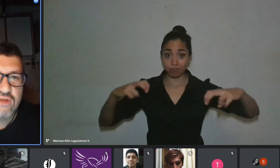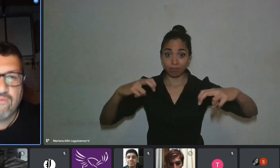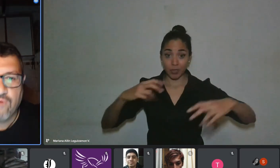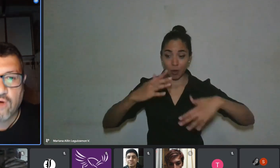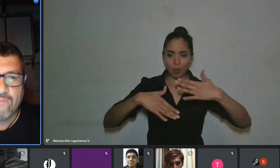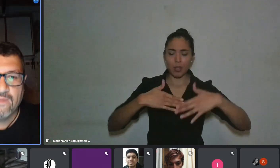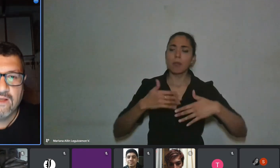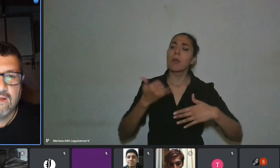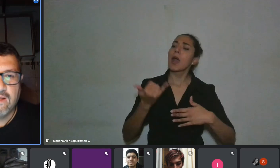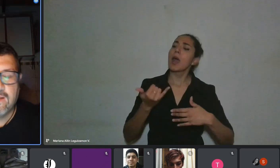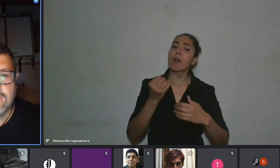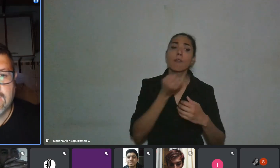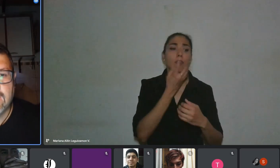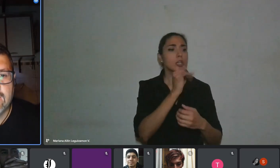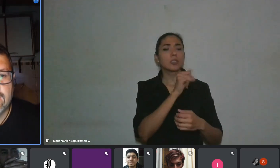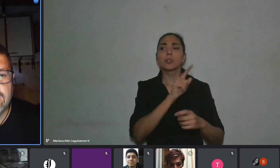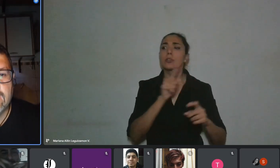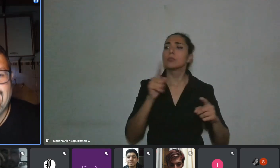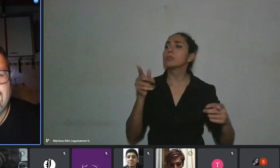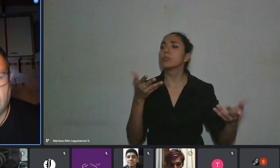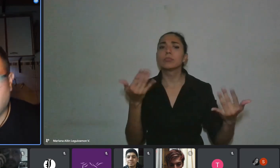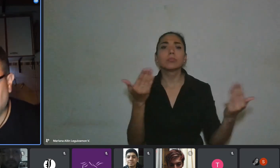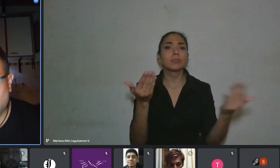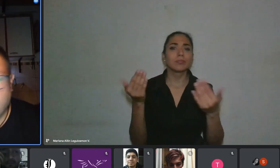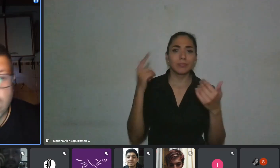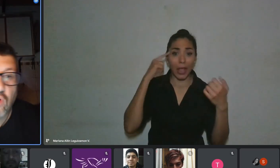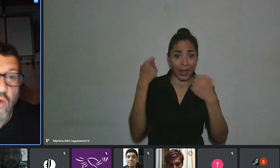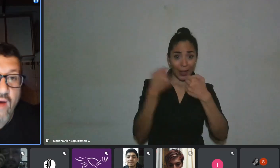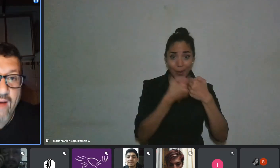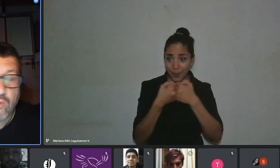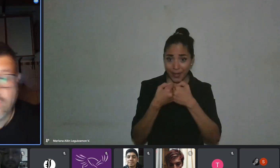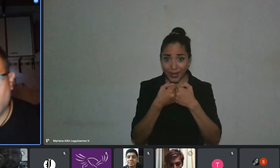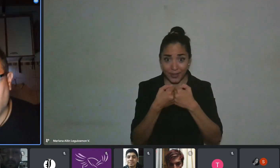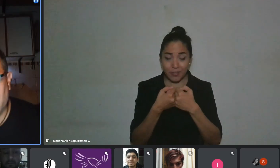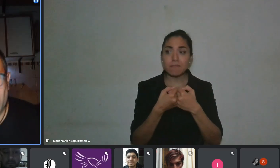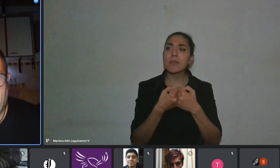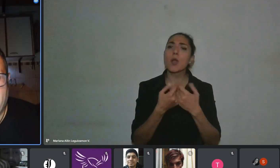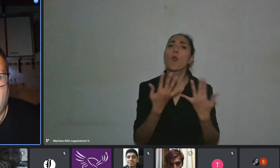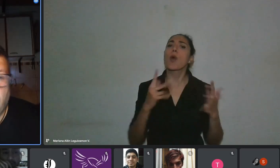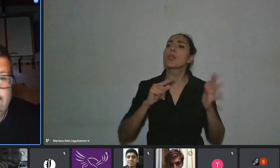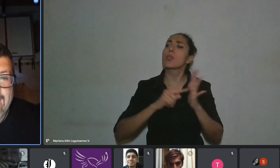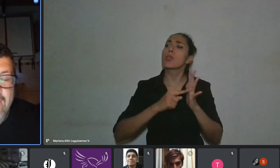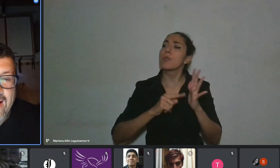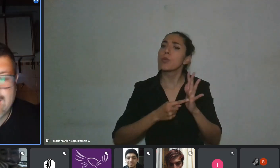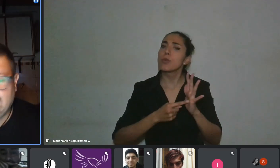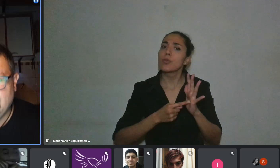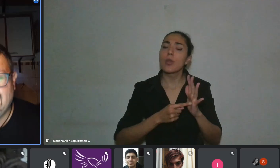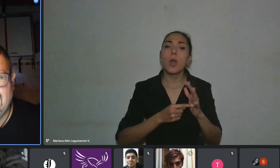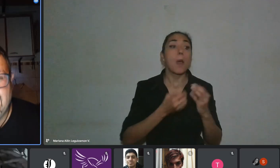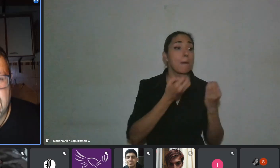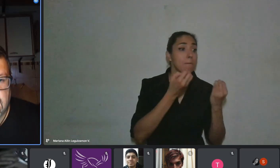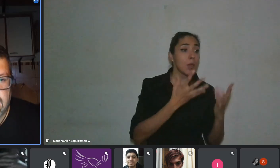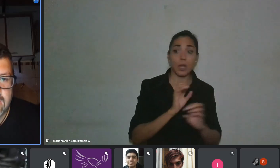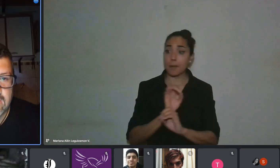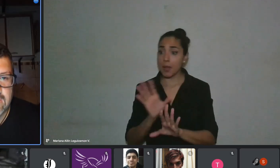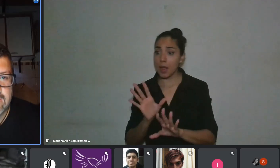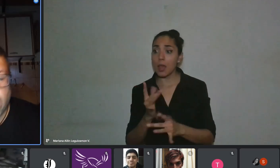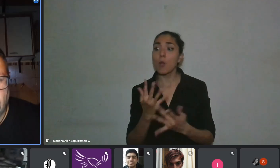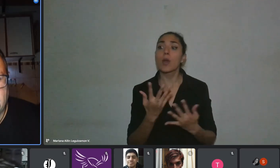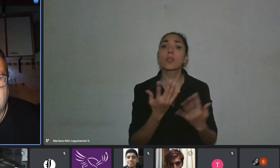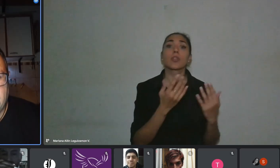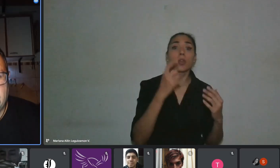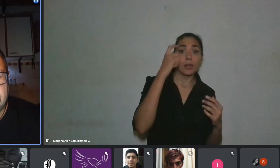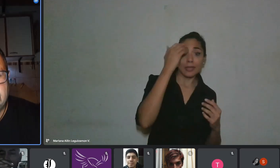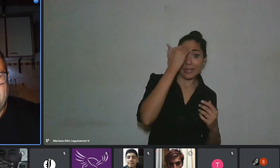con o sin flor, listo, ¿a cuántos puntos jugamos? Bueno, jugamos a buenas y malas, 15 y 15,